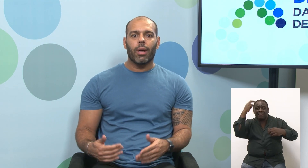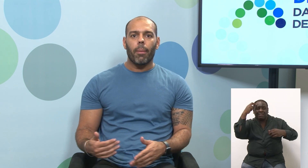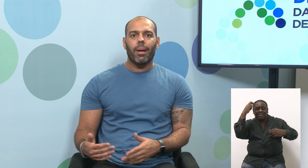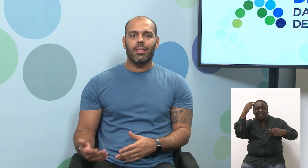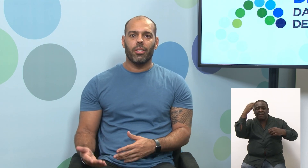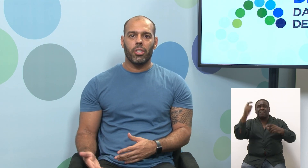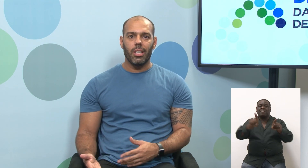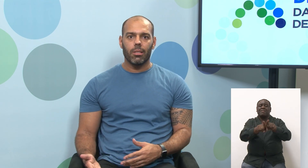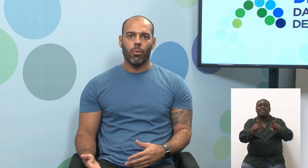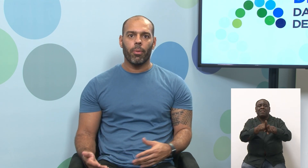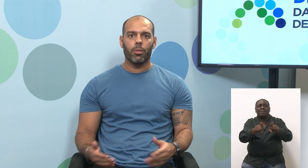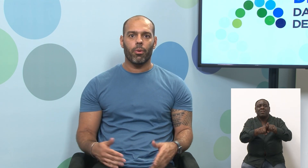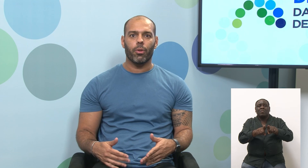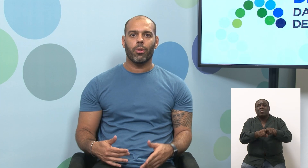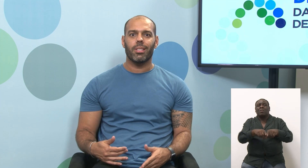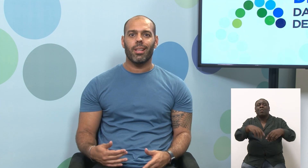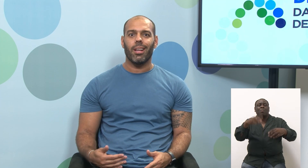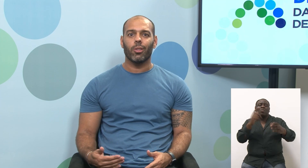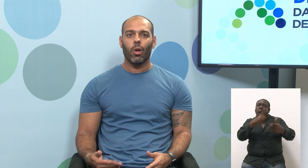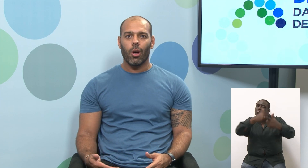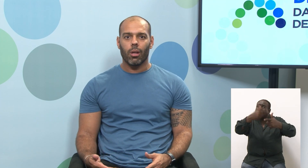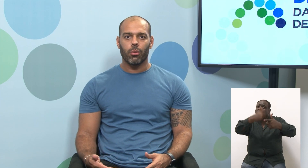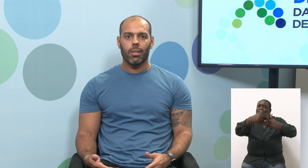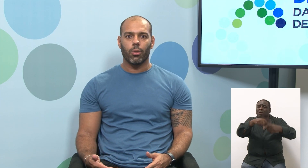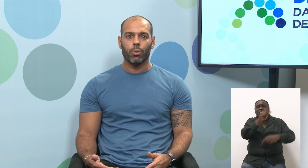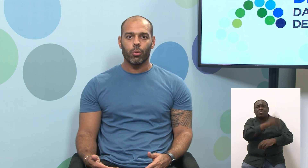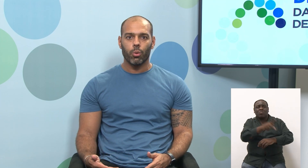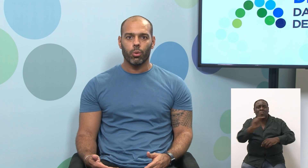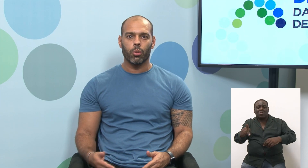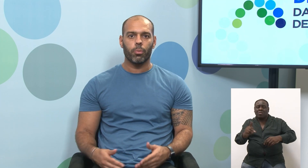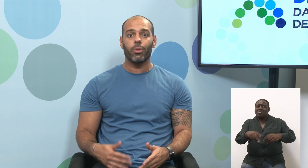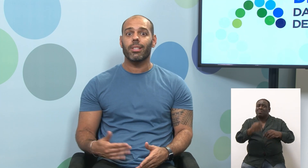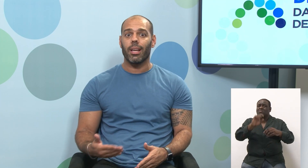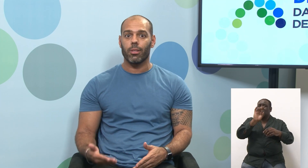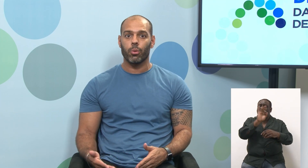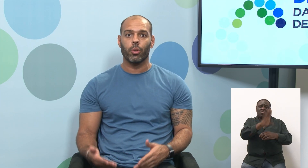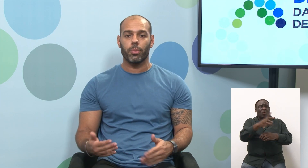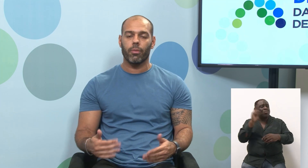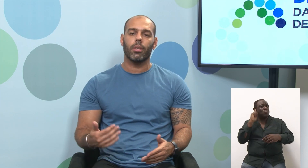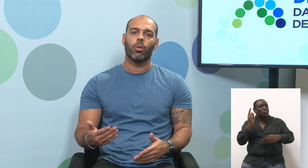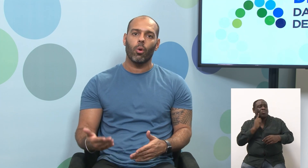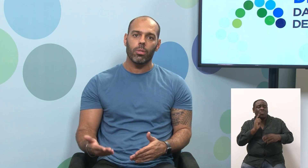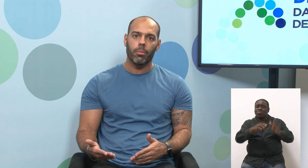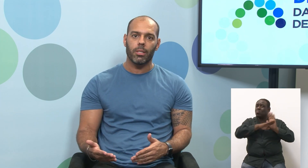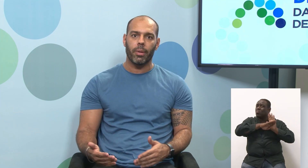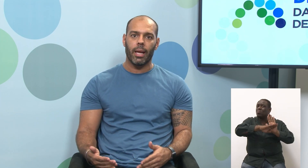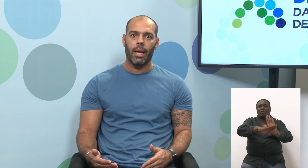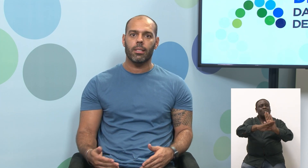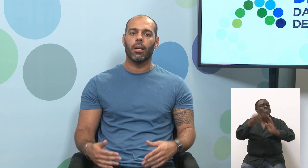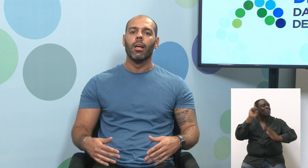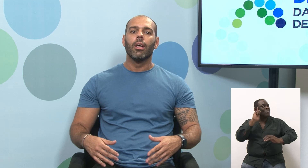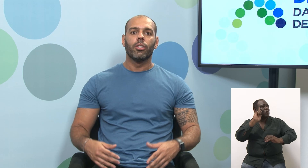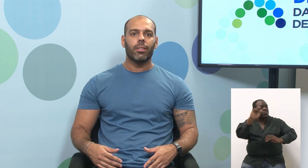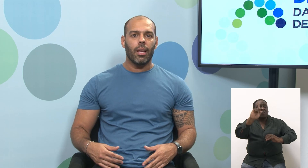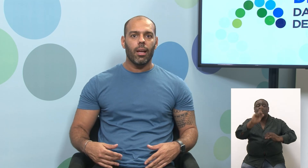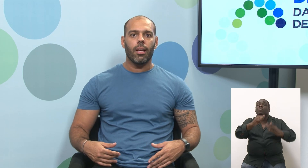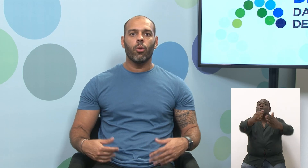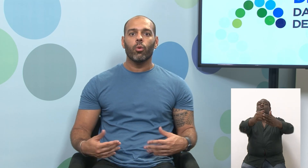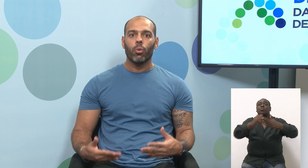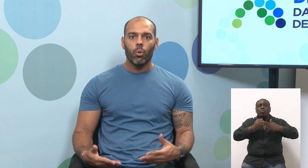do capacitismo, pelos professores terem dó dos alunos surdos, por serem surdos? Porque você trouxe uma experiência de ter aí